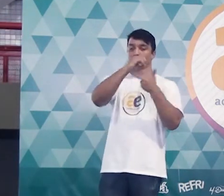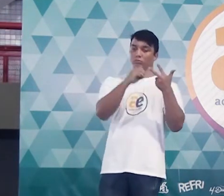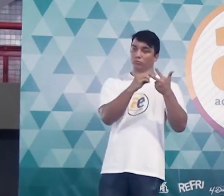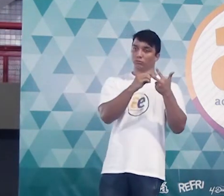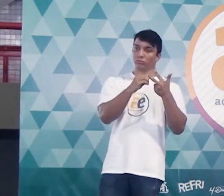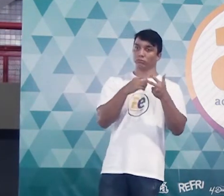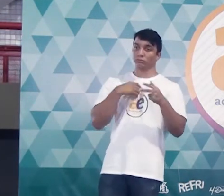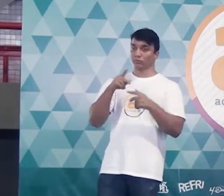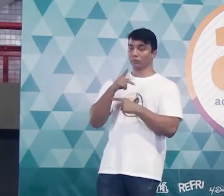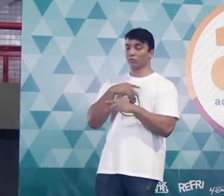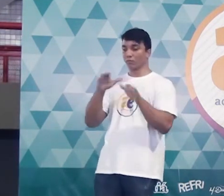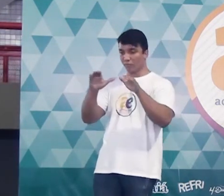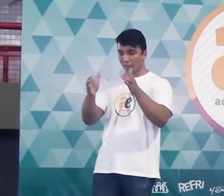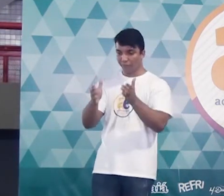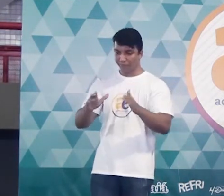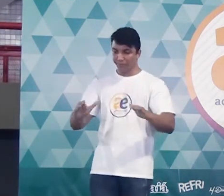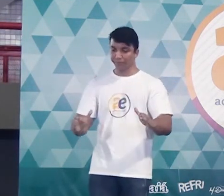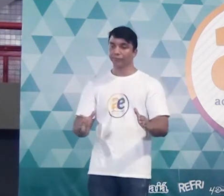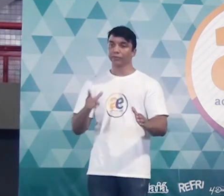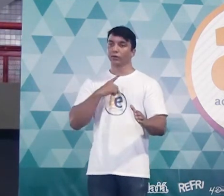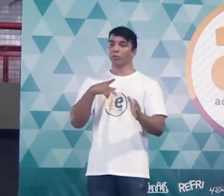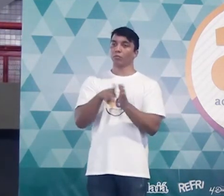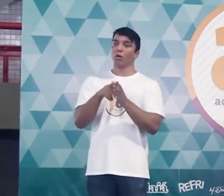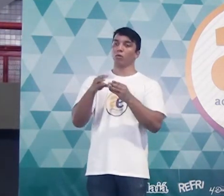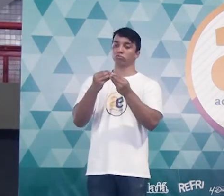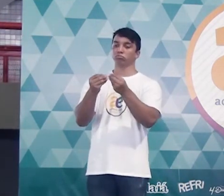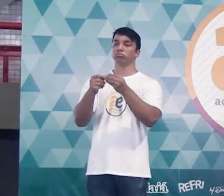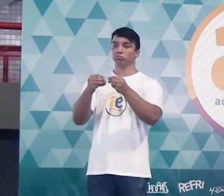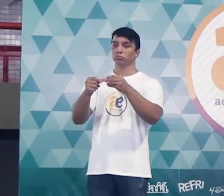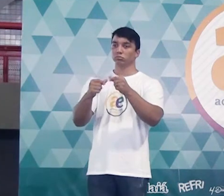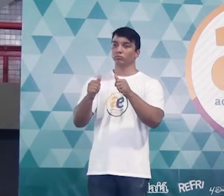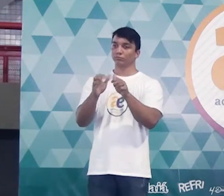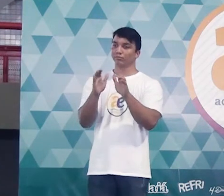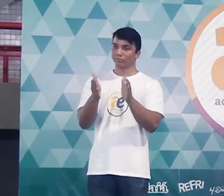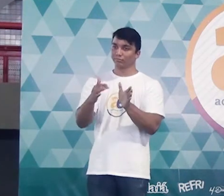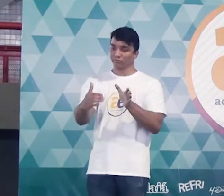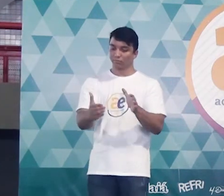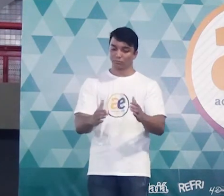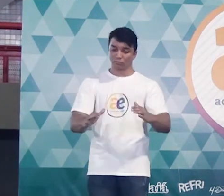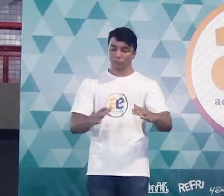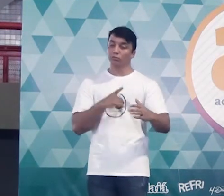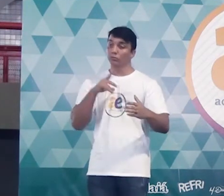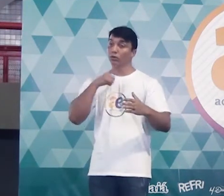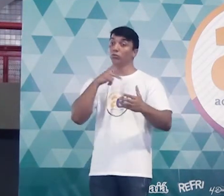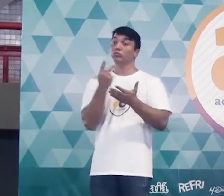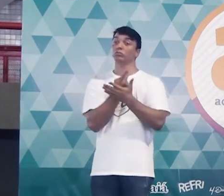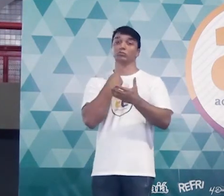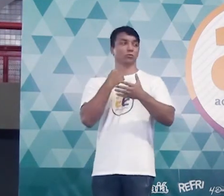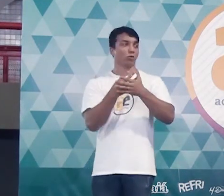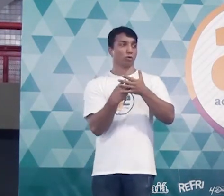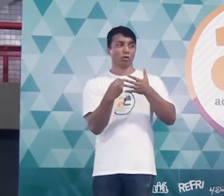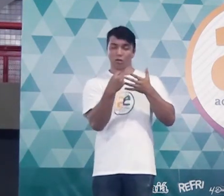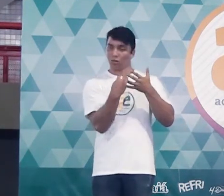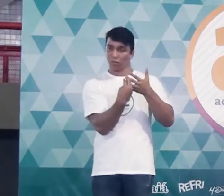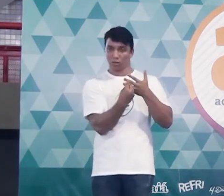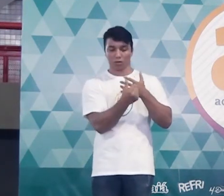O pote, como ele é poroso, a água passa por ele e ele resfria a água interna.